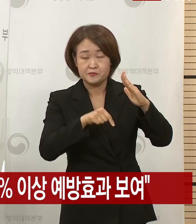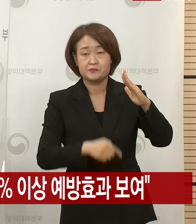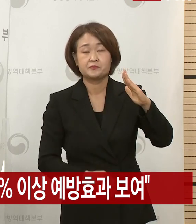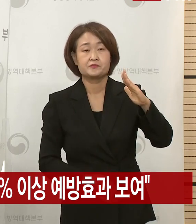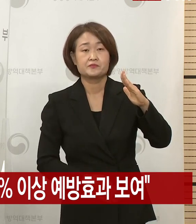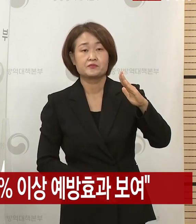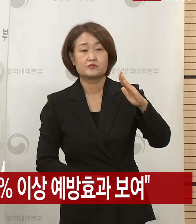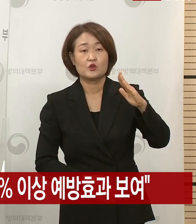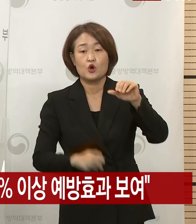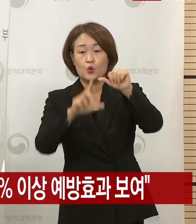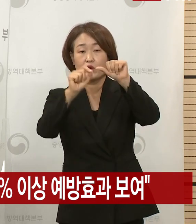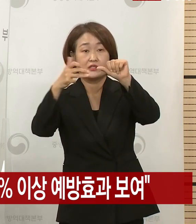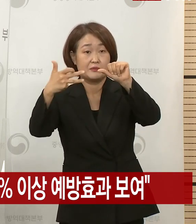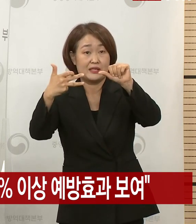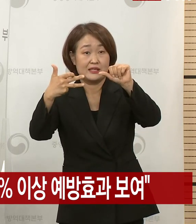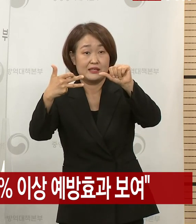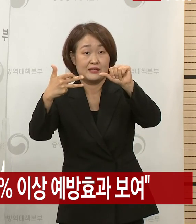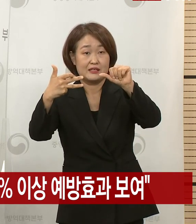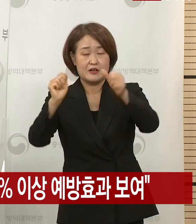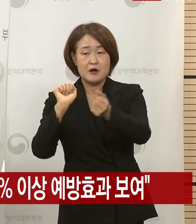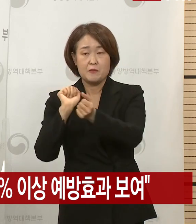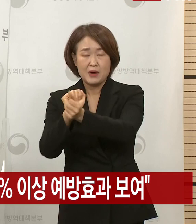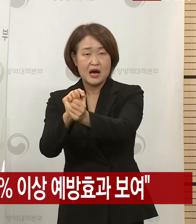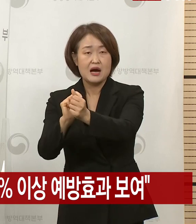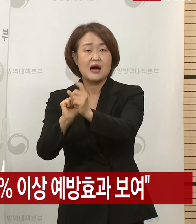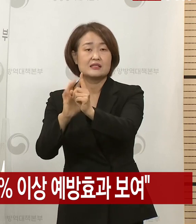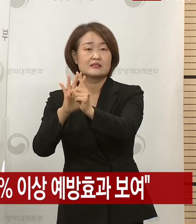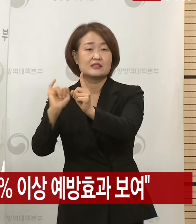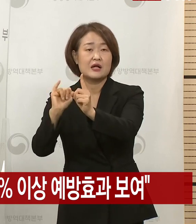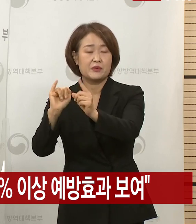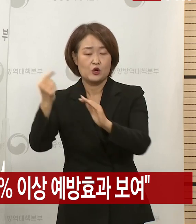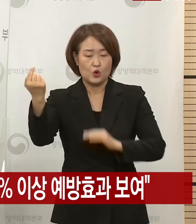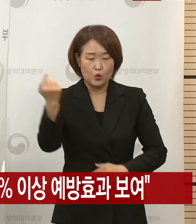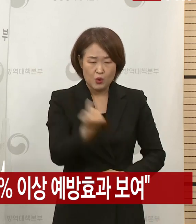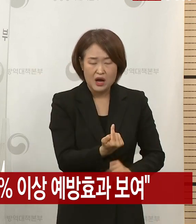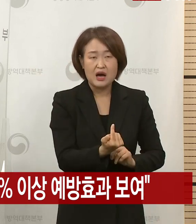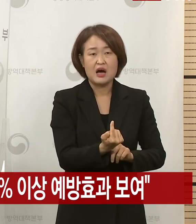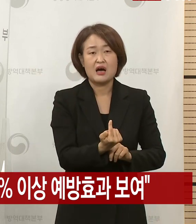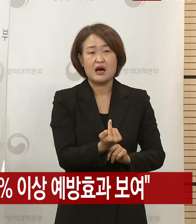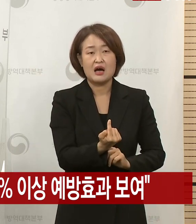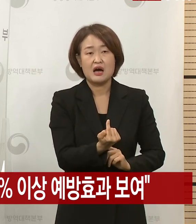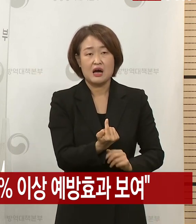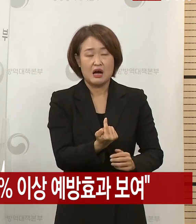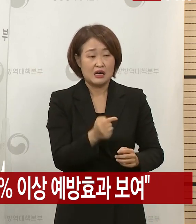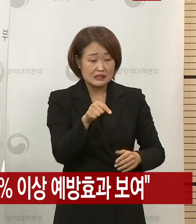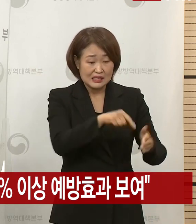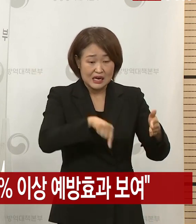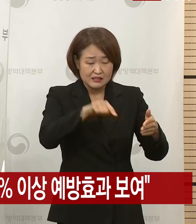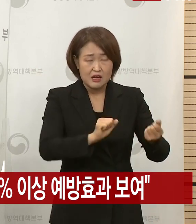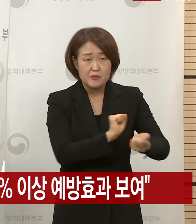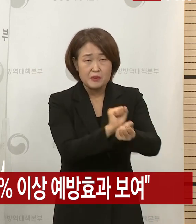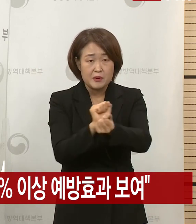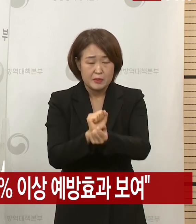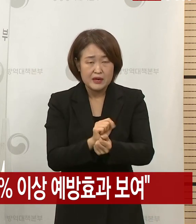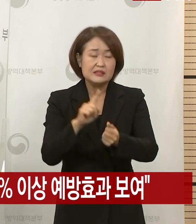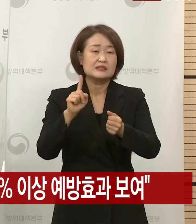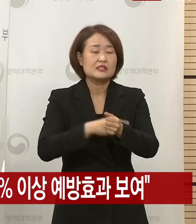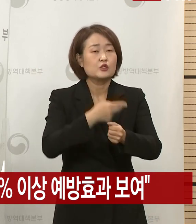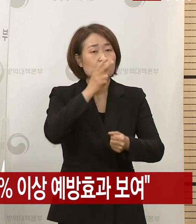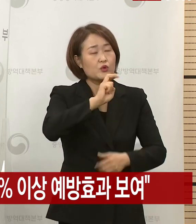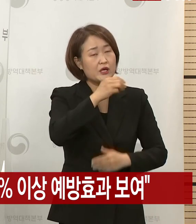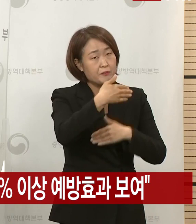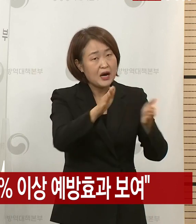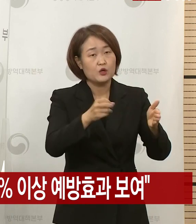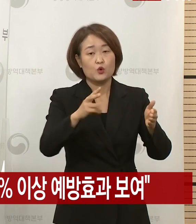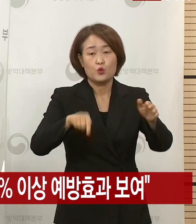경우에 5월 18일 유흥주점의 이용자가 최초 확진된 이후에 타 유흥지점과 노래방 등